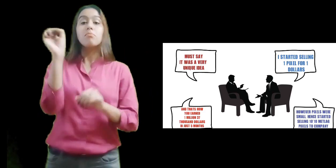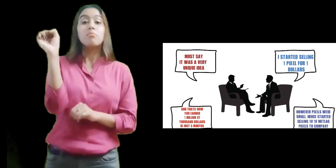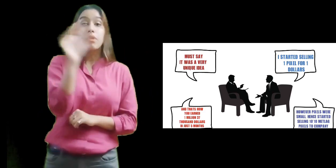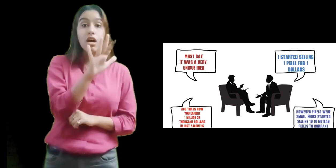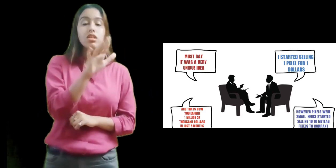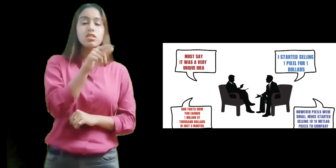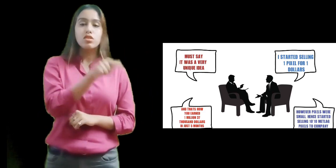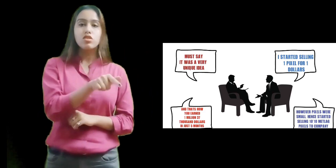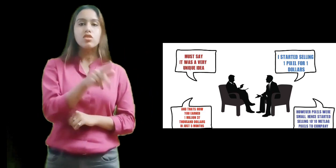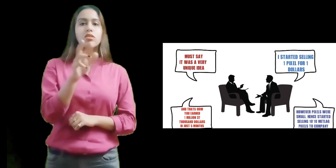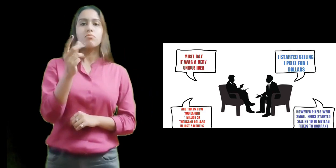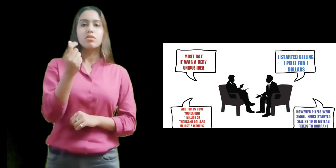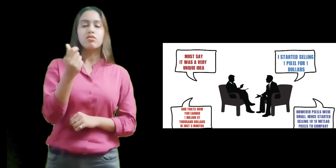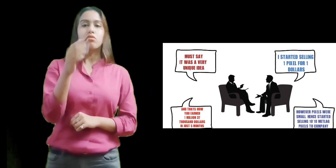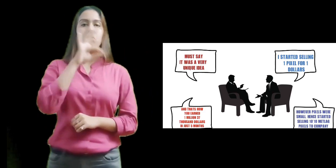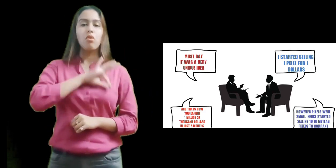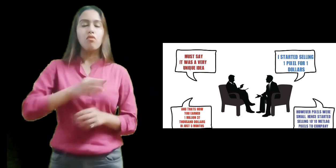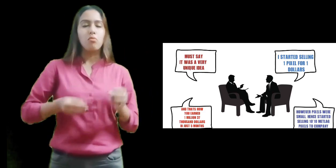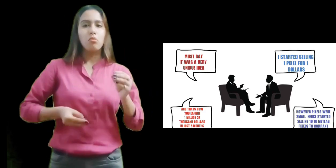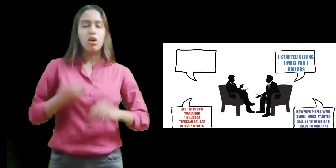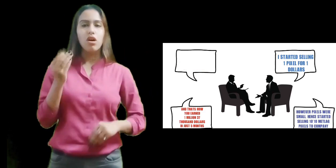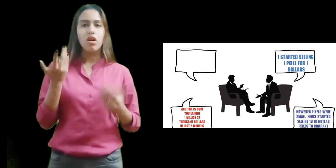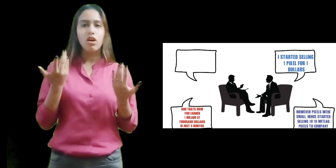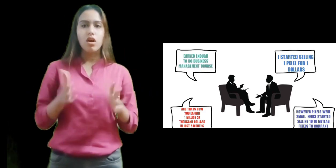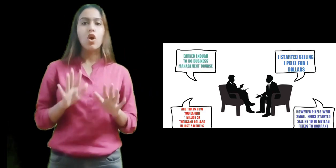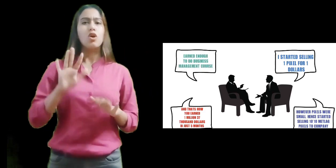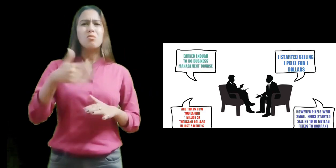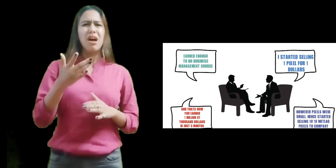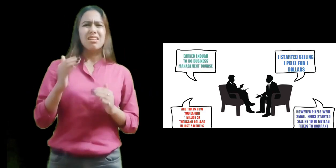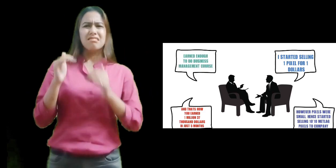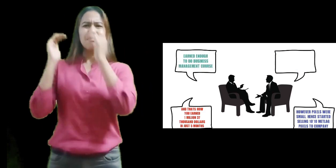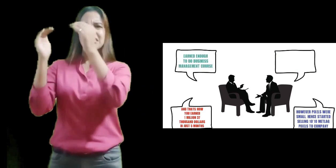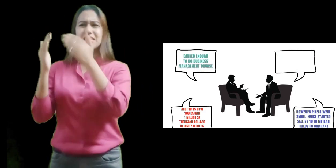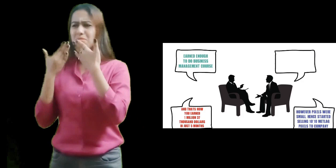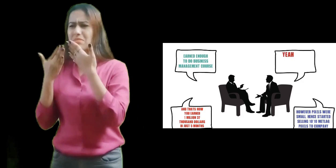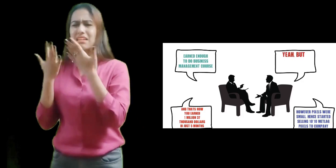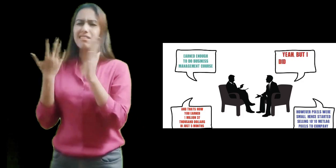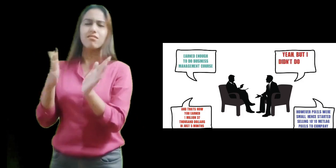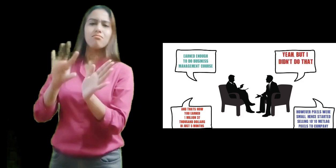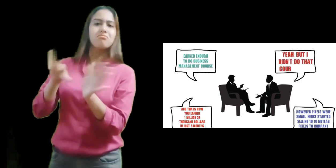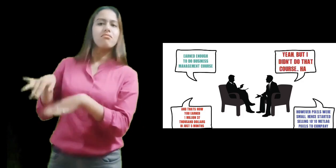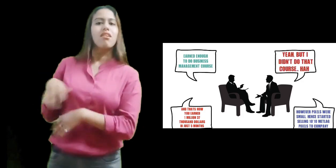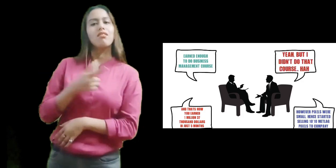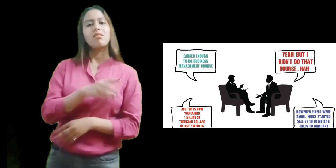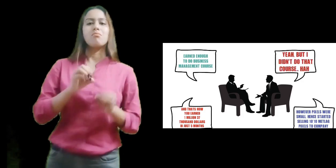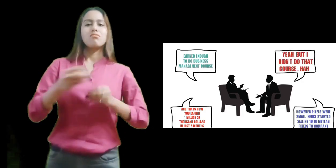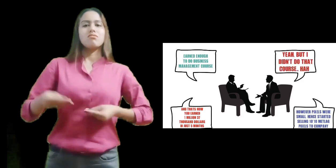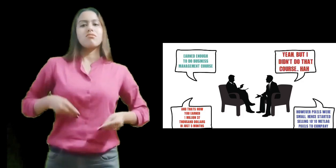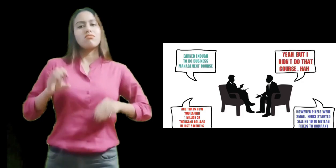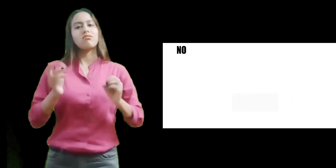$1,37,000 कमा लिए। और मजे की बात यह है कि फिर उसने वो कोर्स किया भी नहीं जिसके लिए वो पैसे जमा कर रहा था।